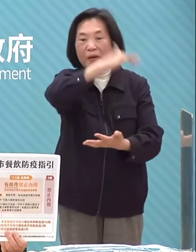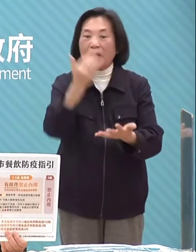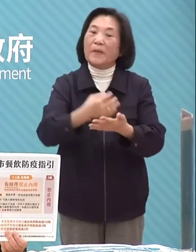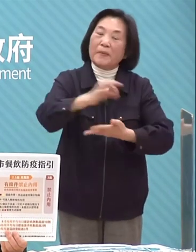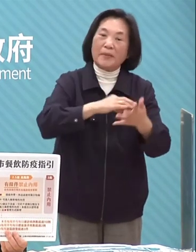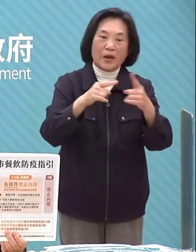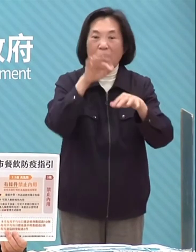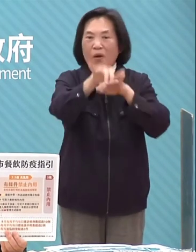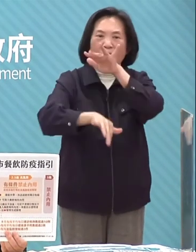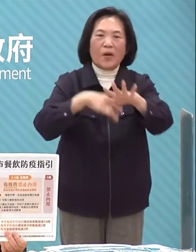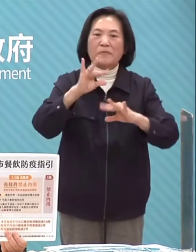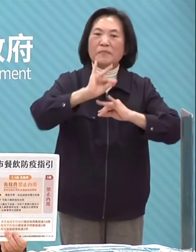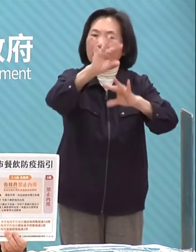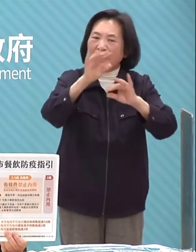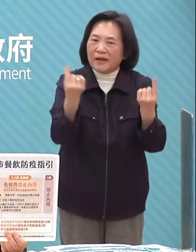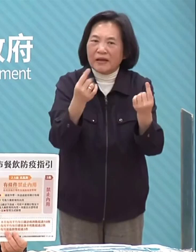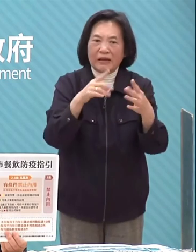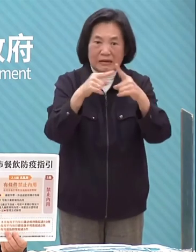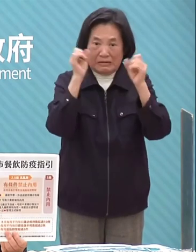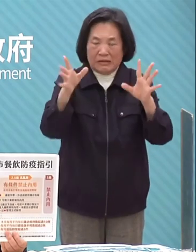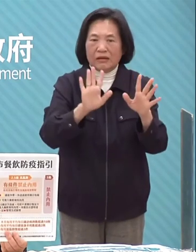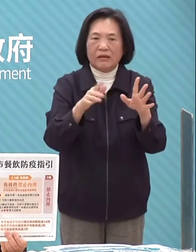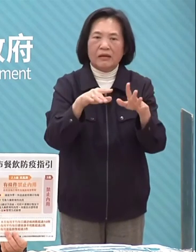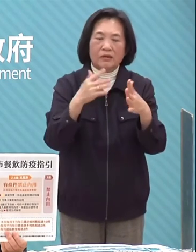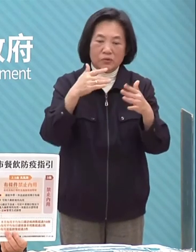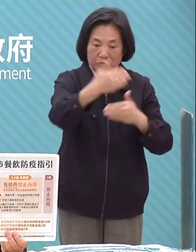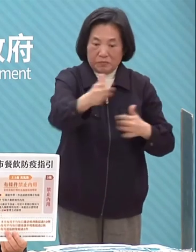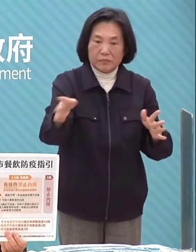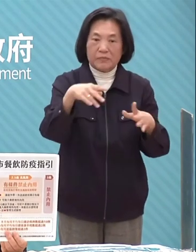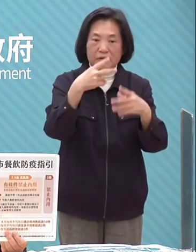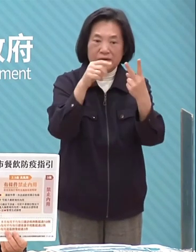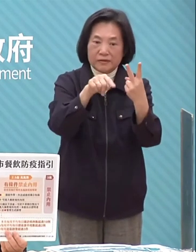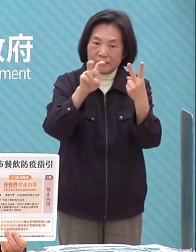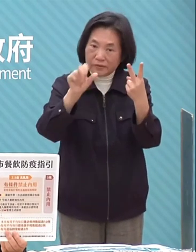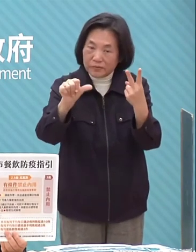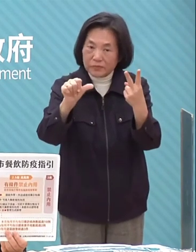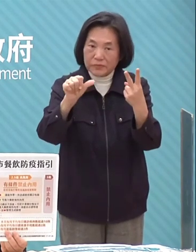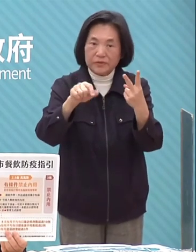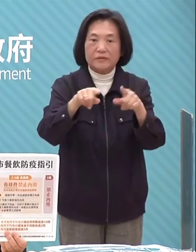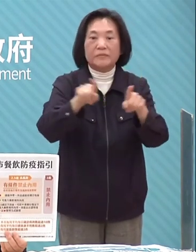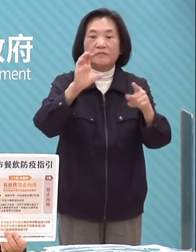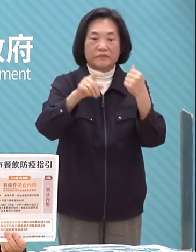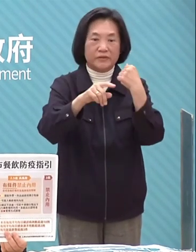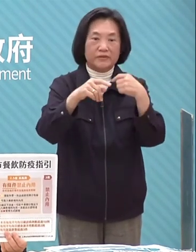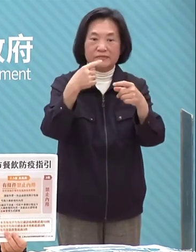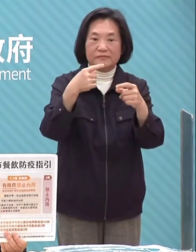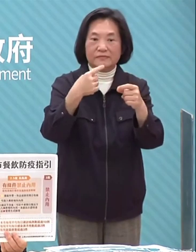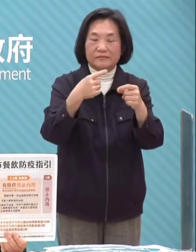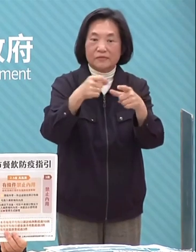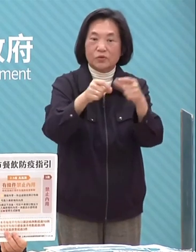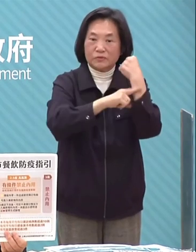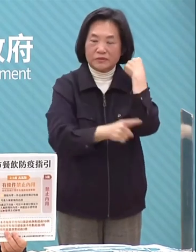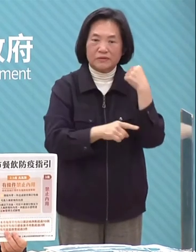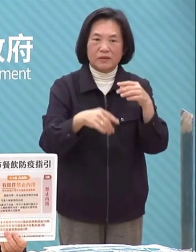因为卖场里面人不要太多，原则上就维持2.25平方米，你知道吗？大概一个人所以不要在